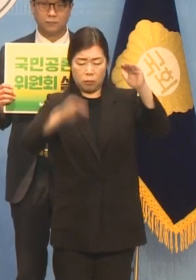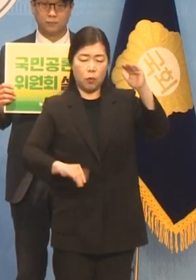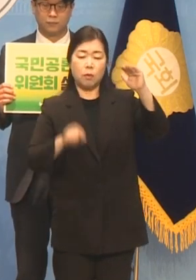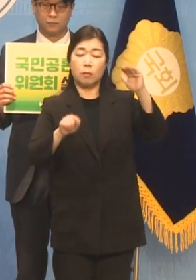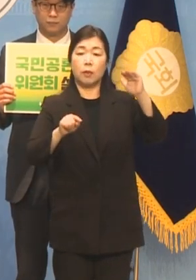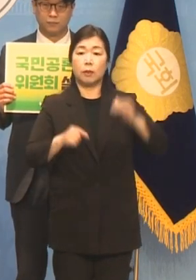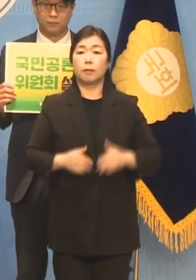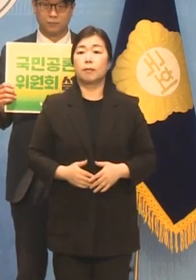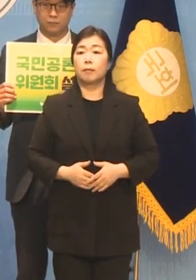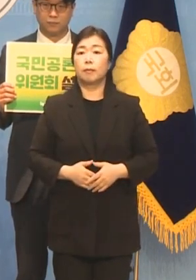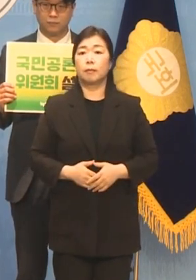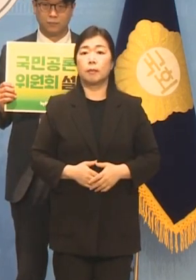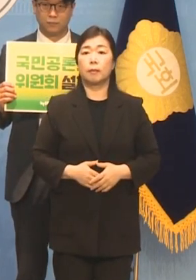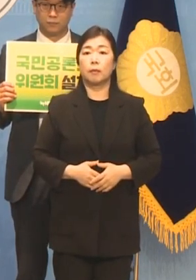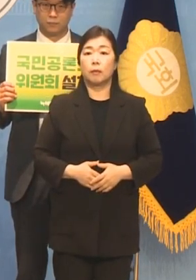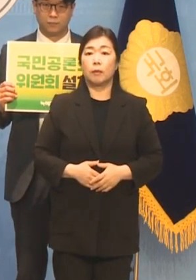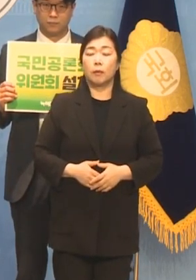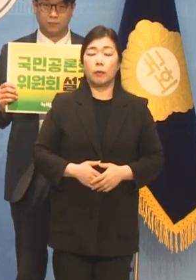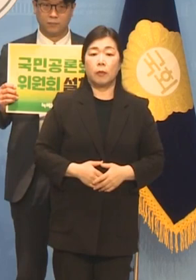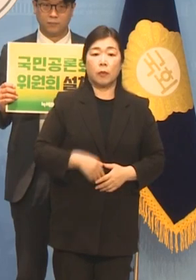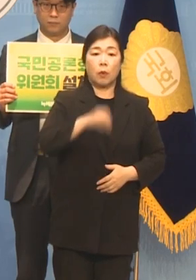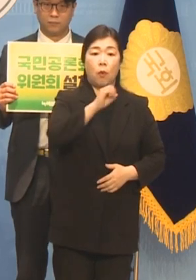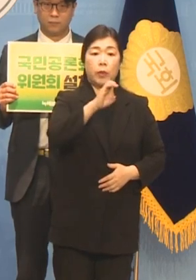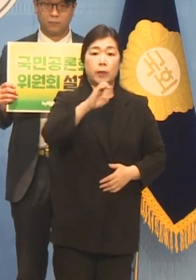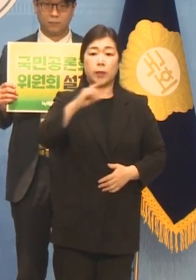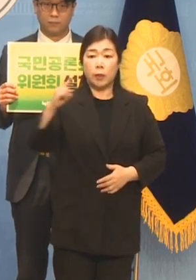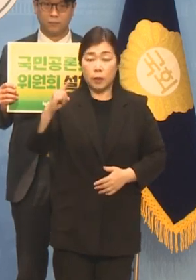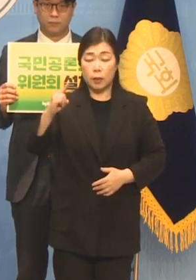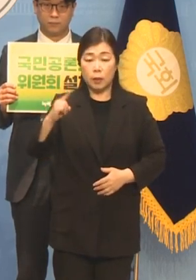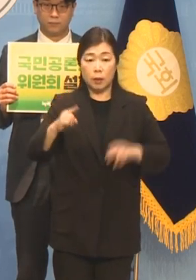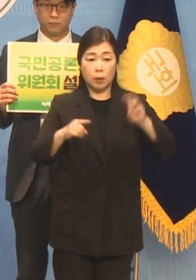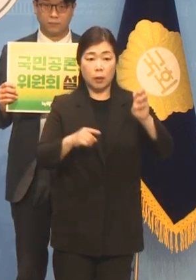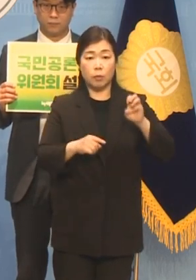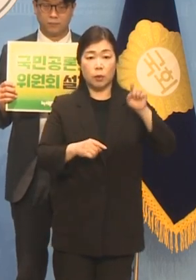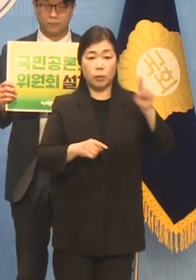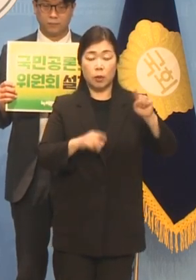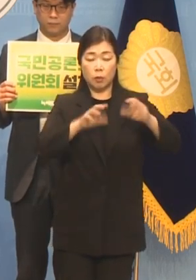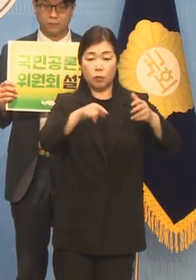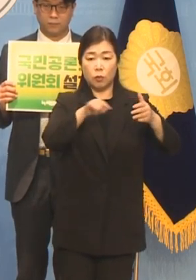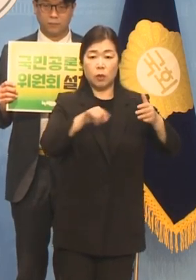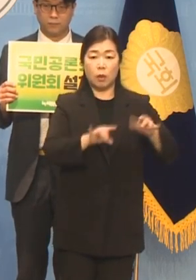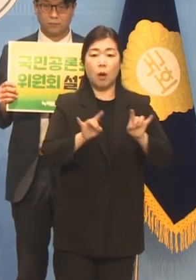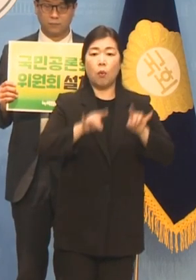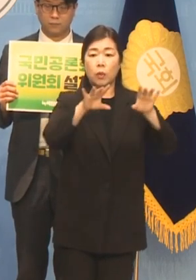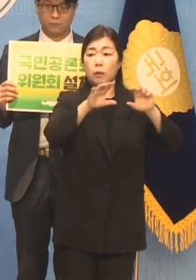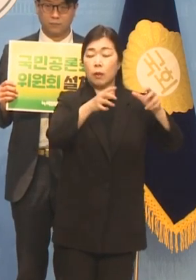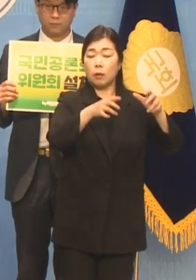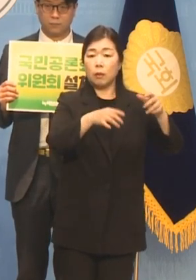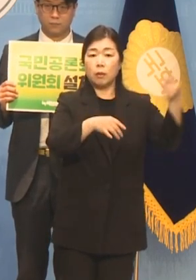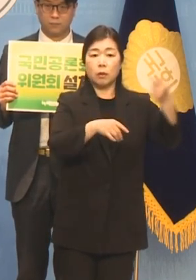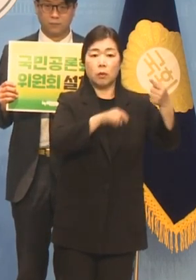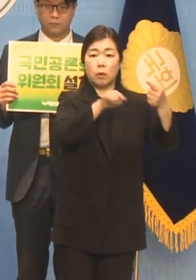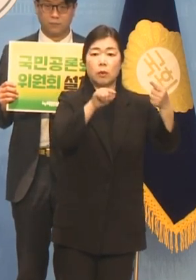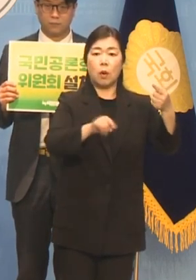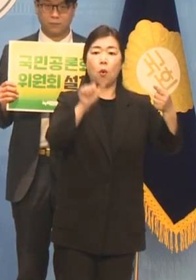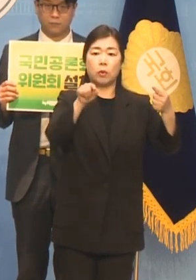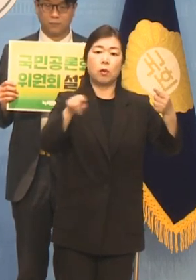미달합니다. 조사된 OECD 31개국 중 1위 오스트리아는 1000명당